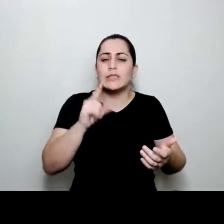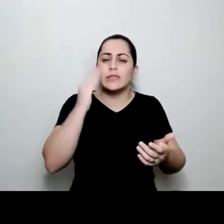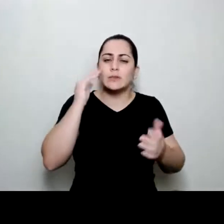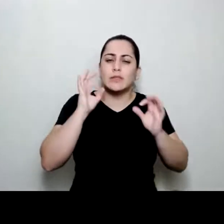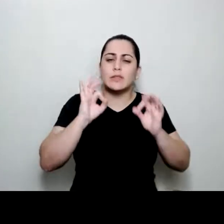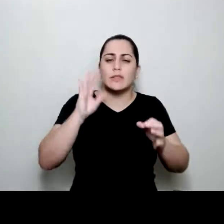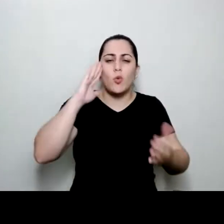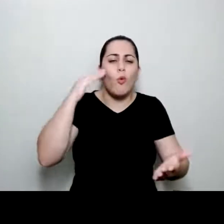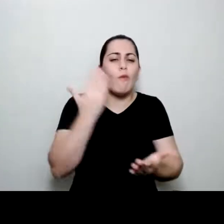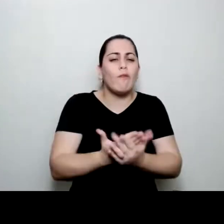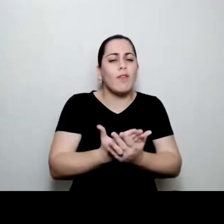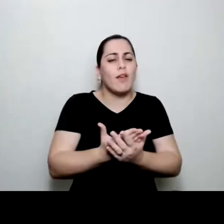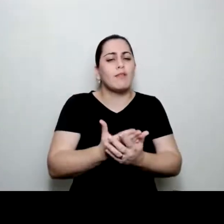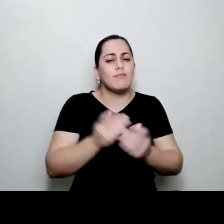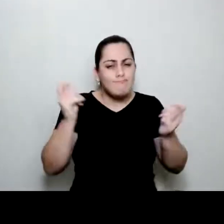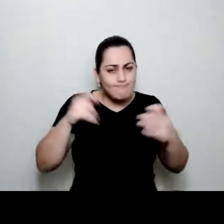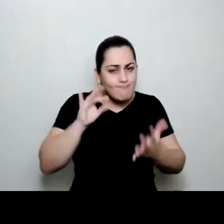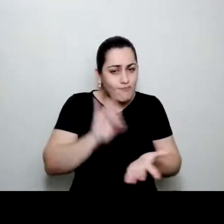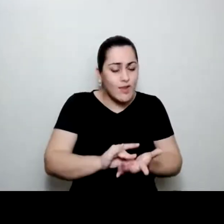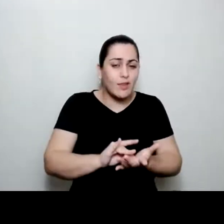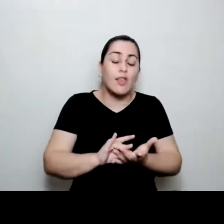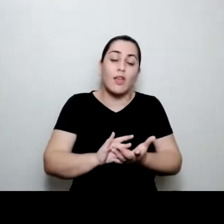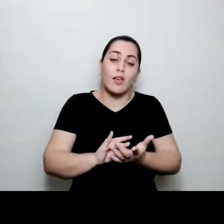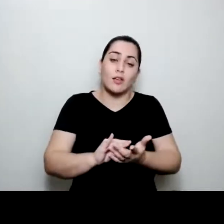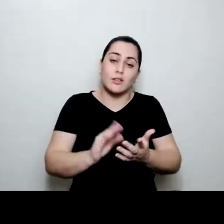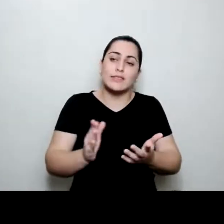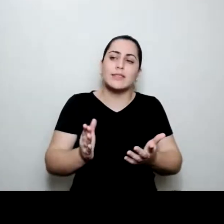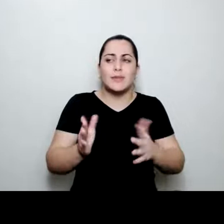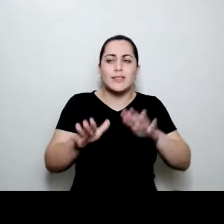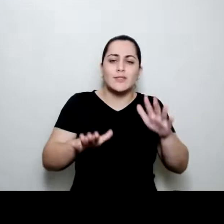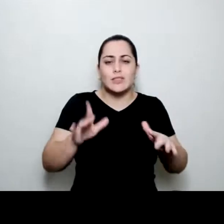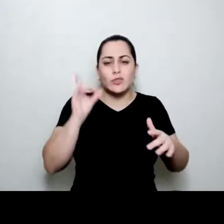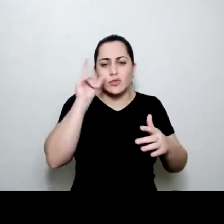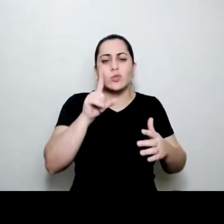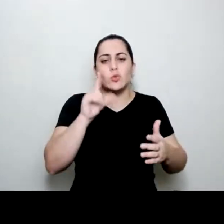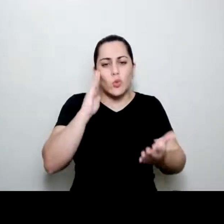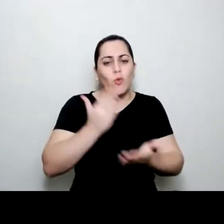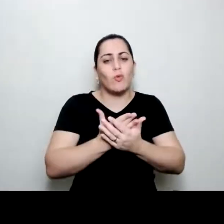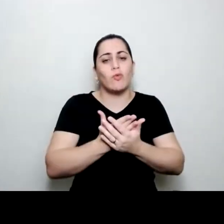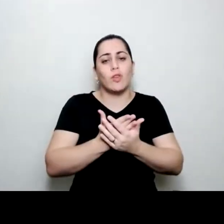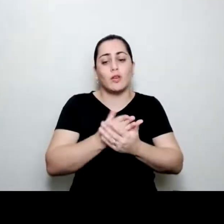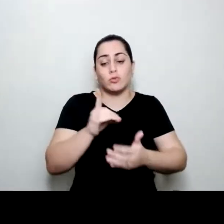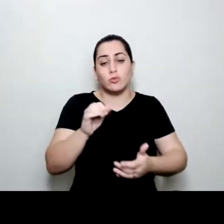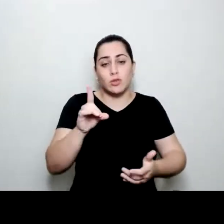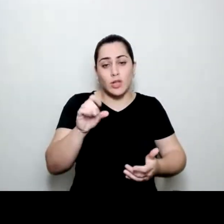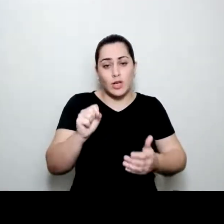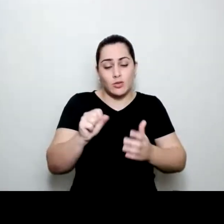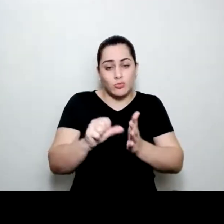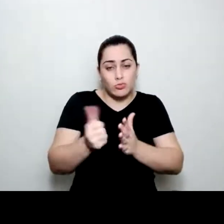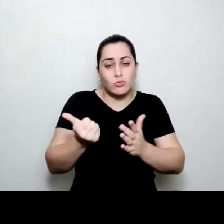da fidedignidade. São pouco confiáveis como fonte de dados primários, fontes